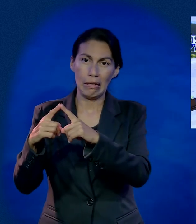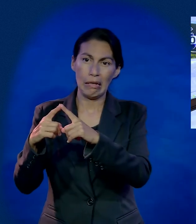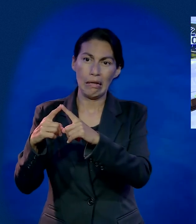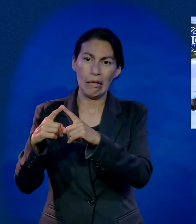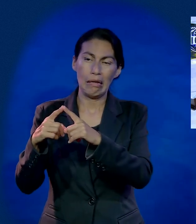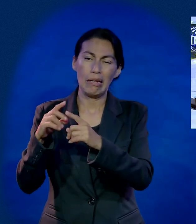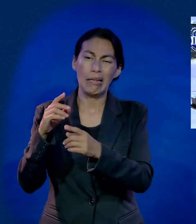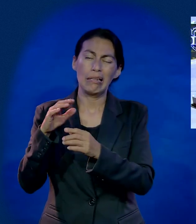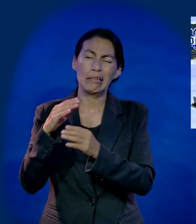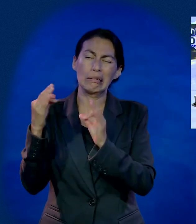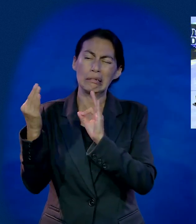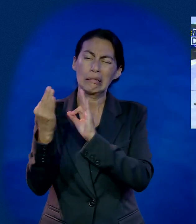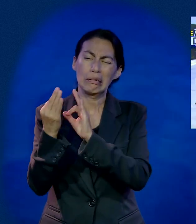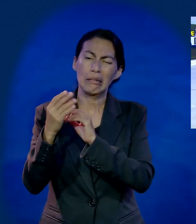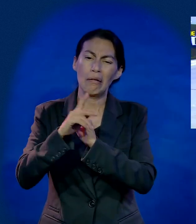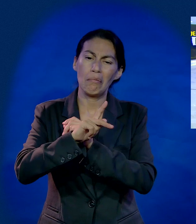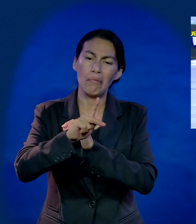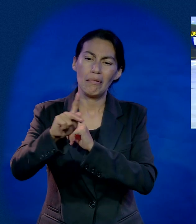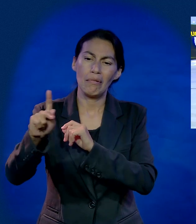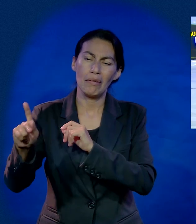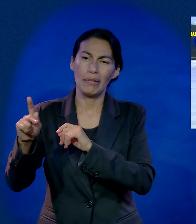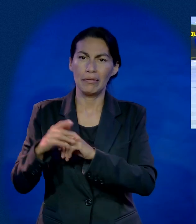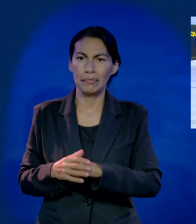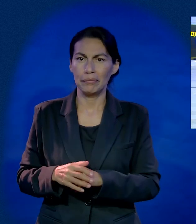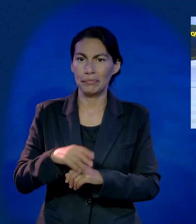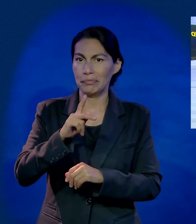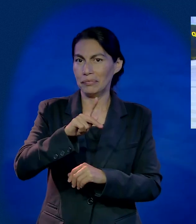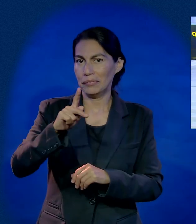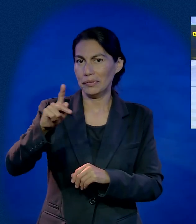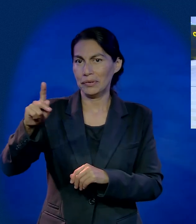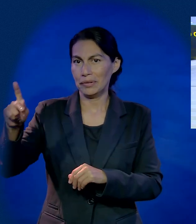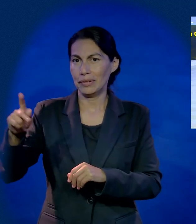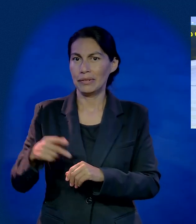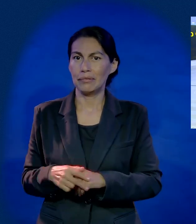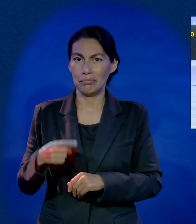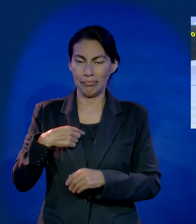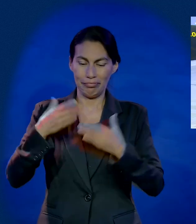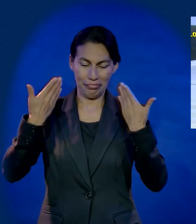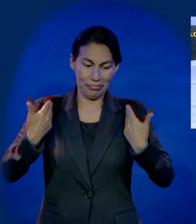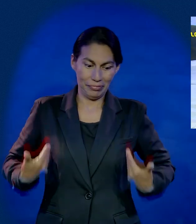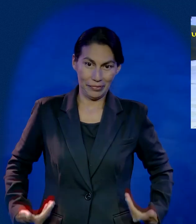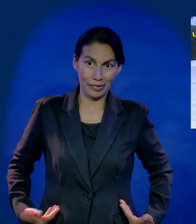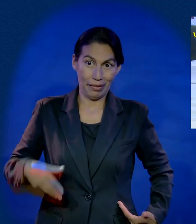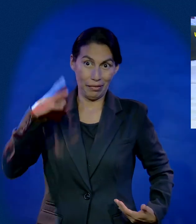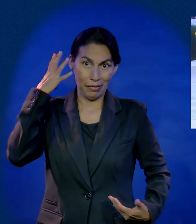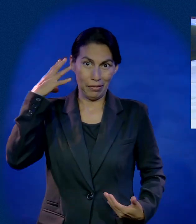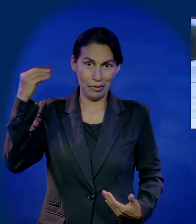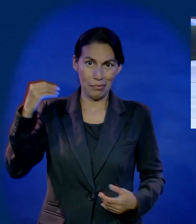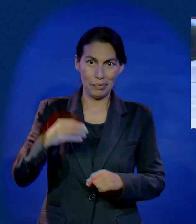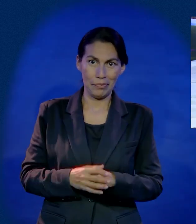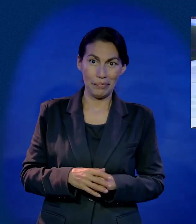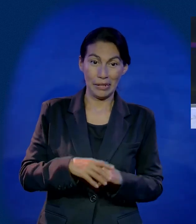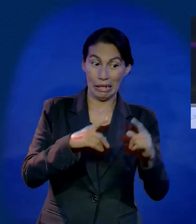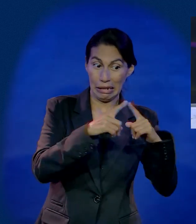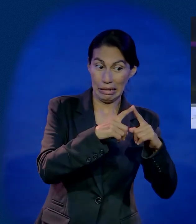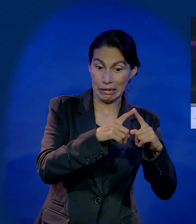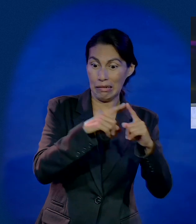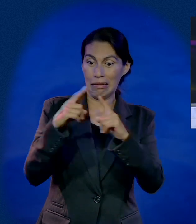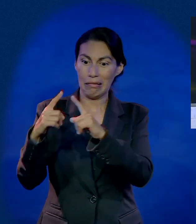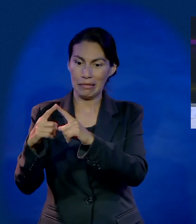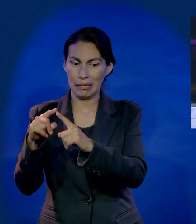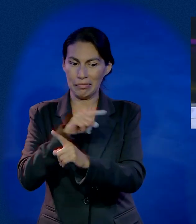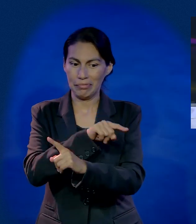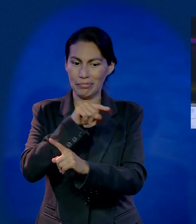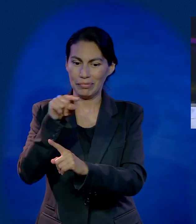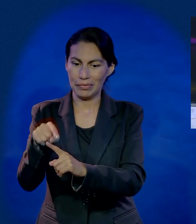Íbamos de una iglesia a otra cerca de la costa, en la playa. Era sábado, yo venía vestido así en Colima. Y